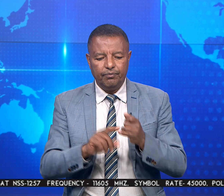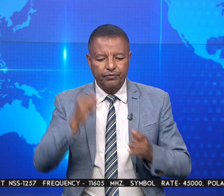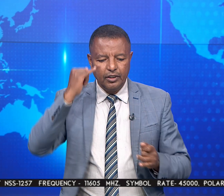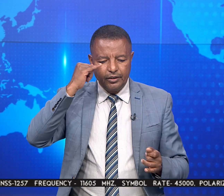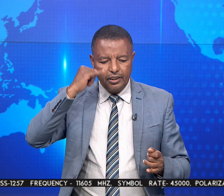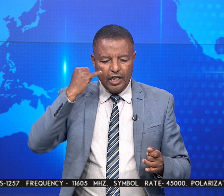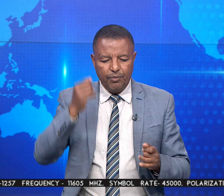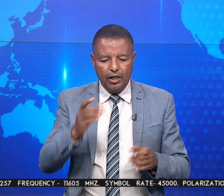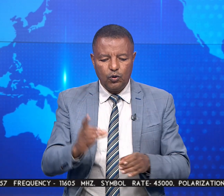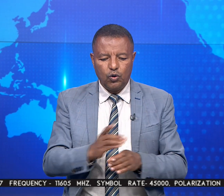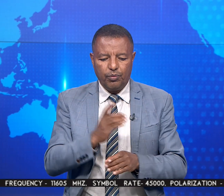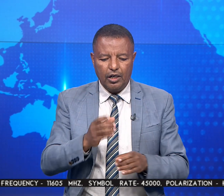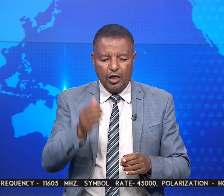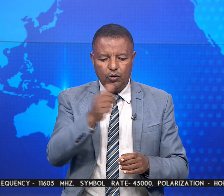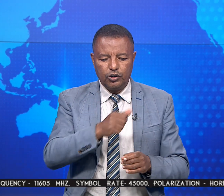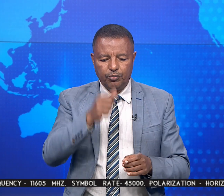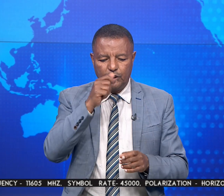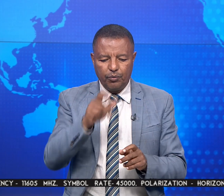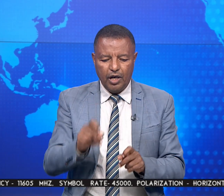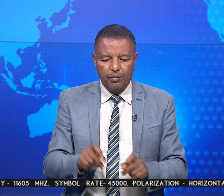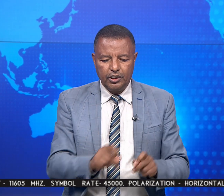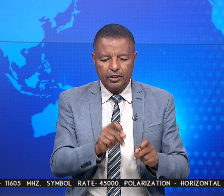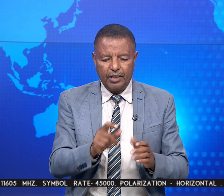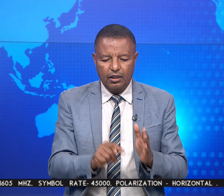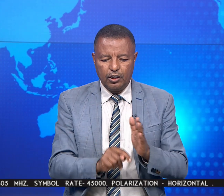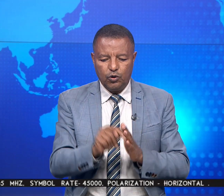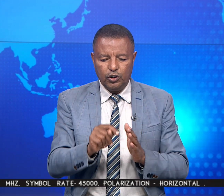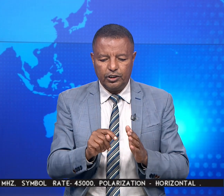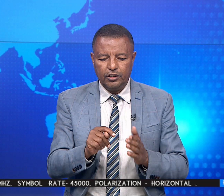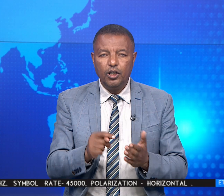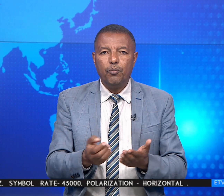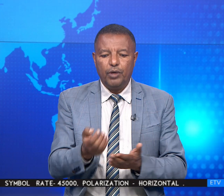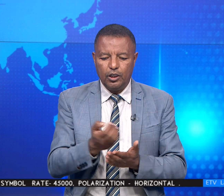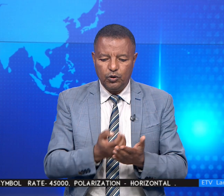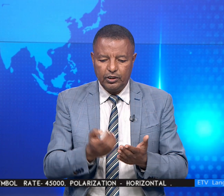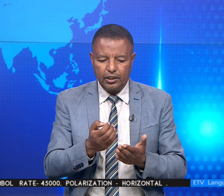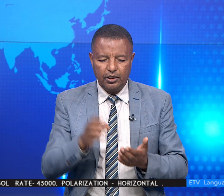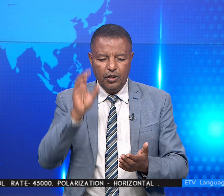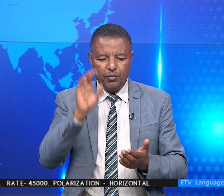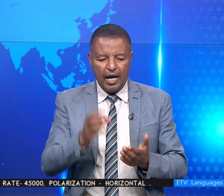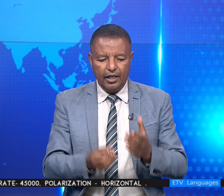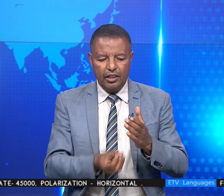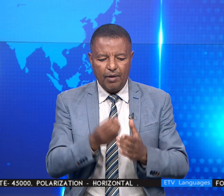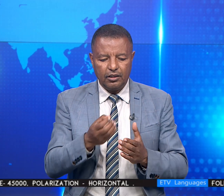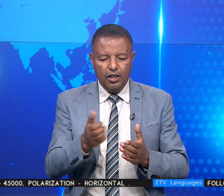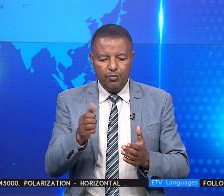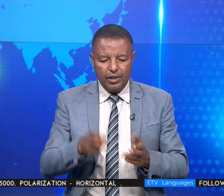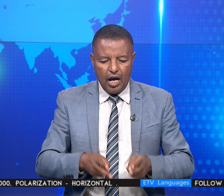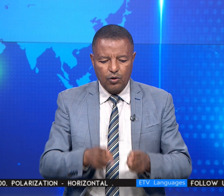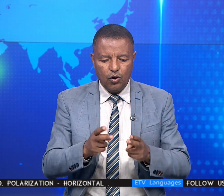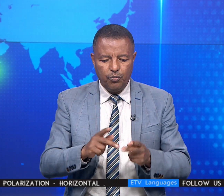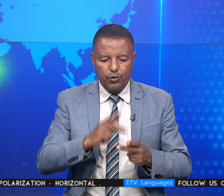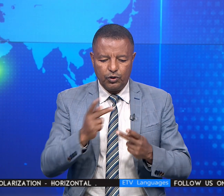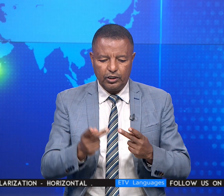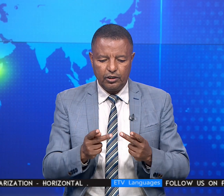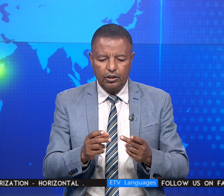መጨረሻ የጃፓን ኩባንያዎች በኢትዮጵያ በዲጂታል ቴክኖሎጂ፣ በኢንዱስትሪ፣ በኃይል ልማት፣